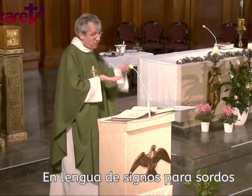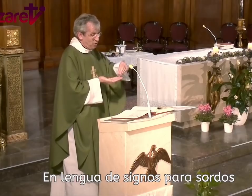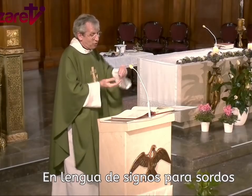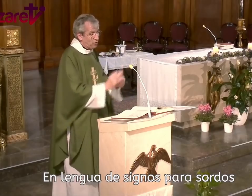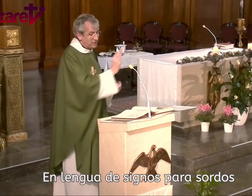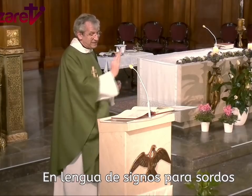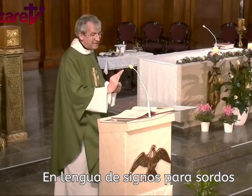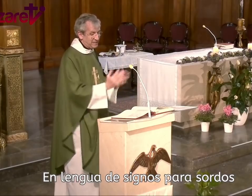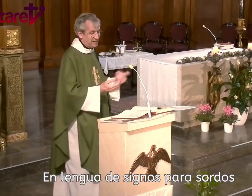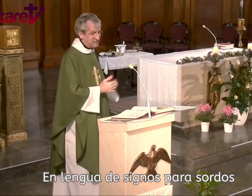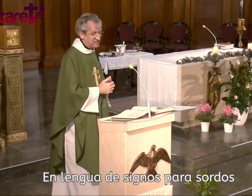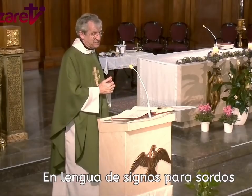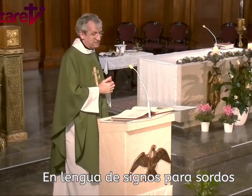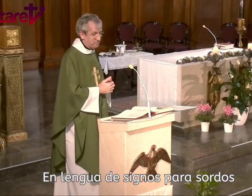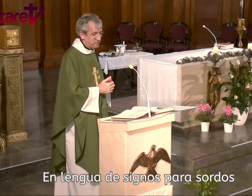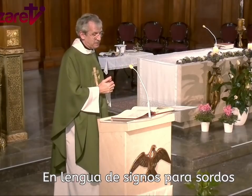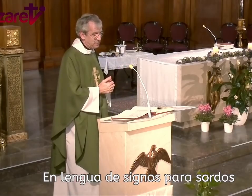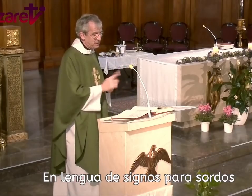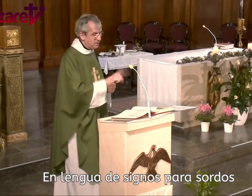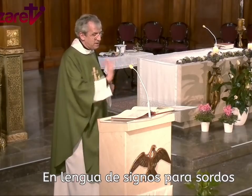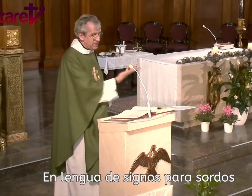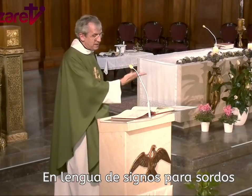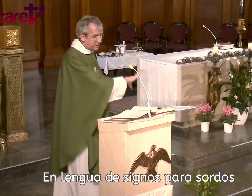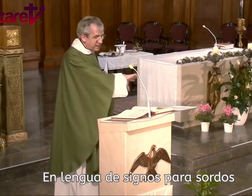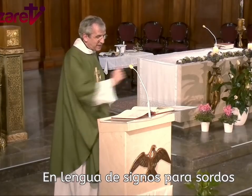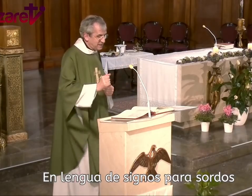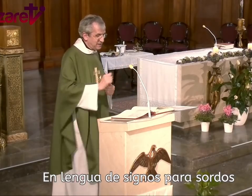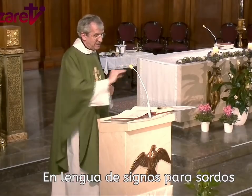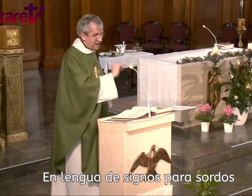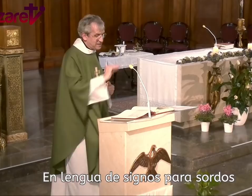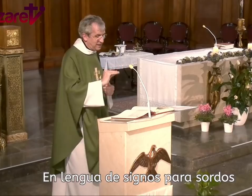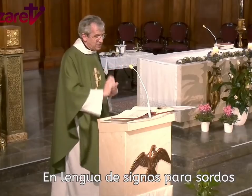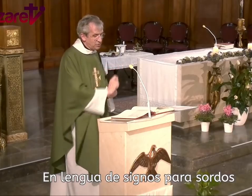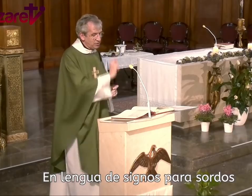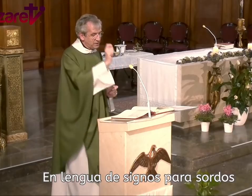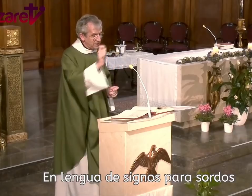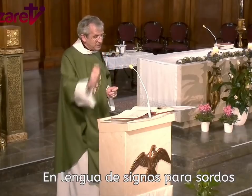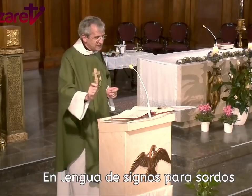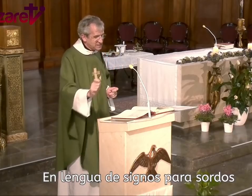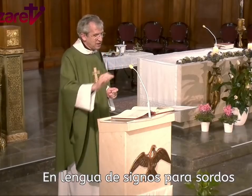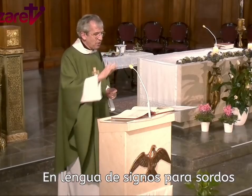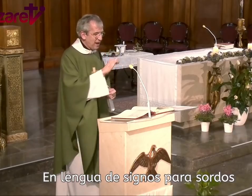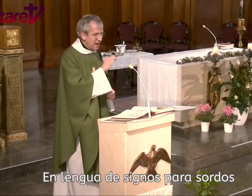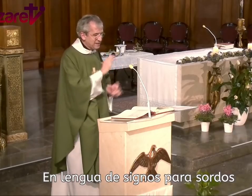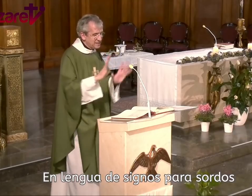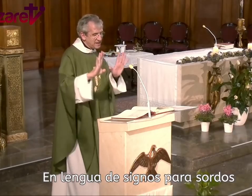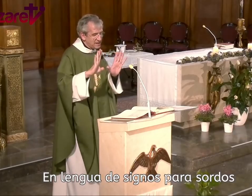con intereses Quitadle el talento Y dádselo al que tiene